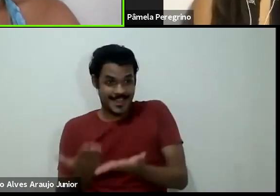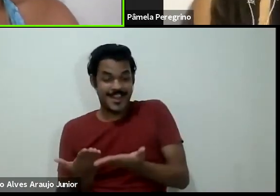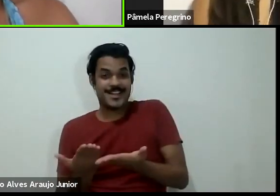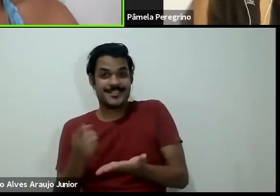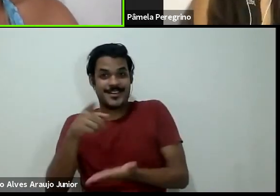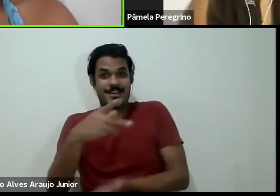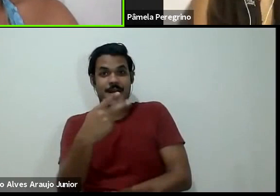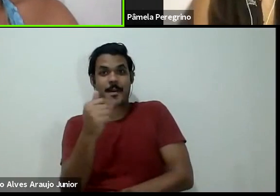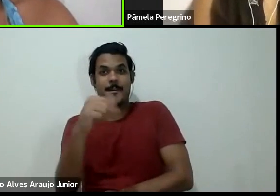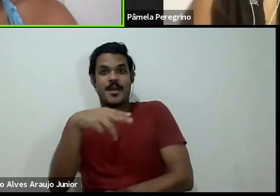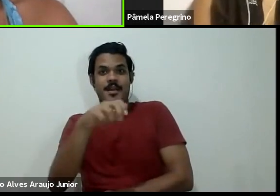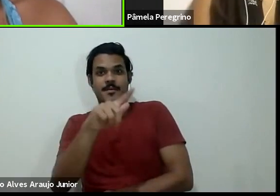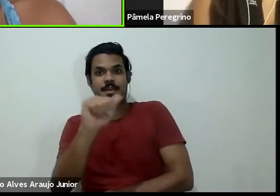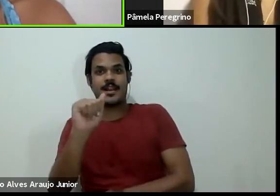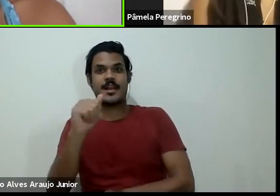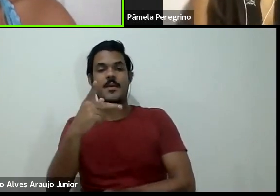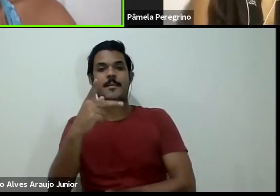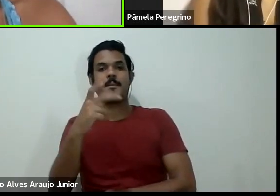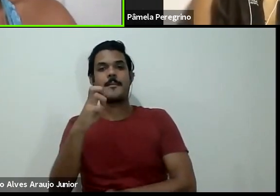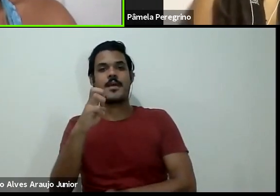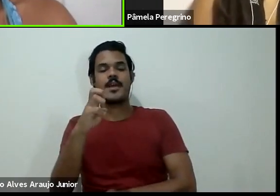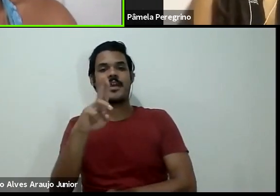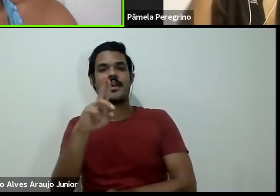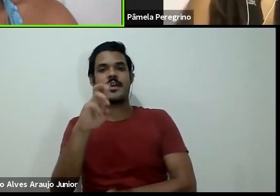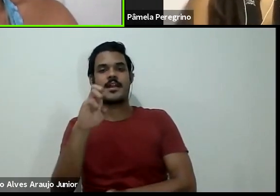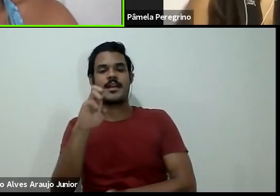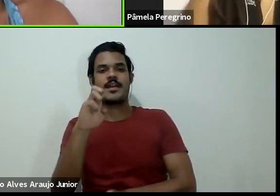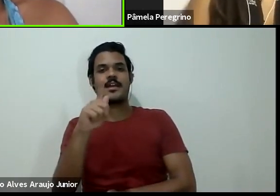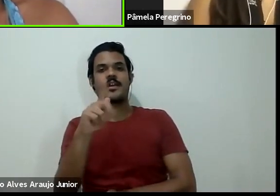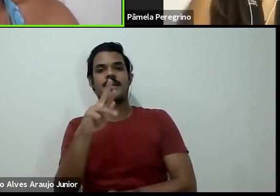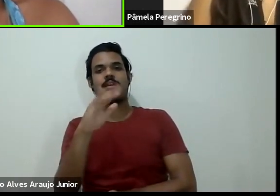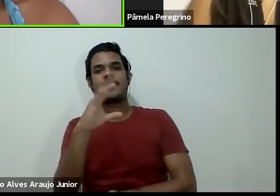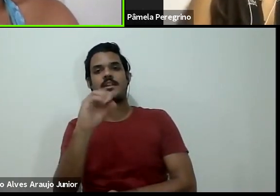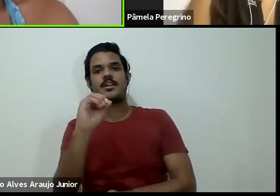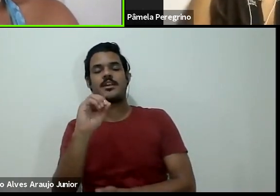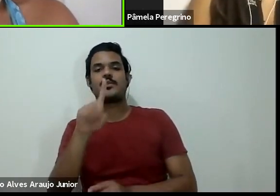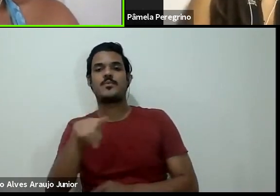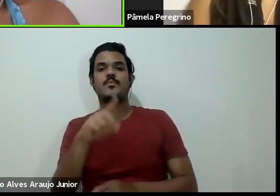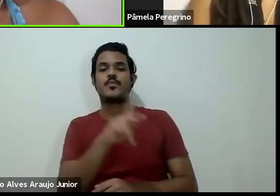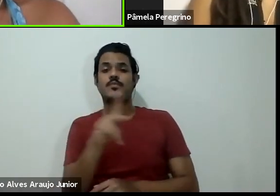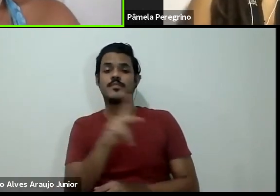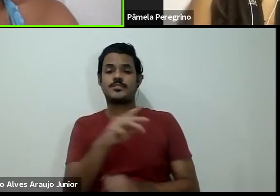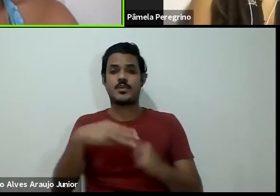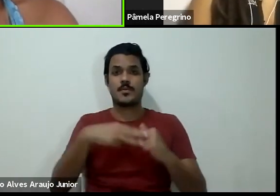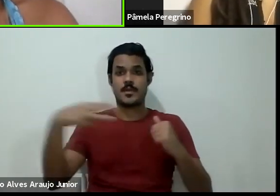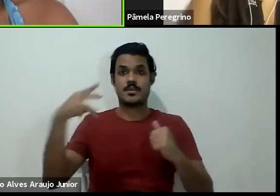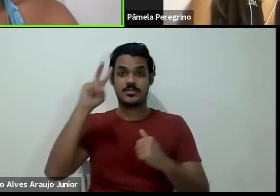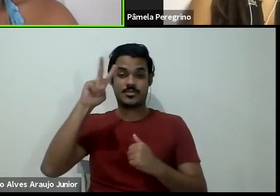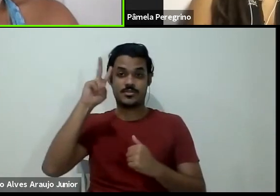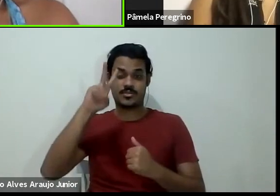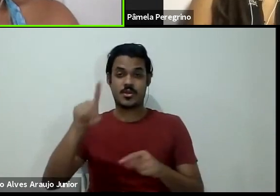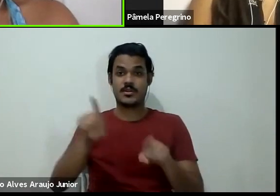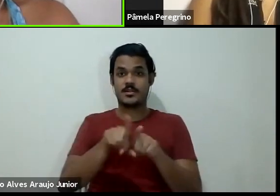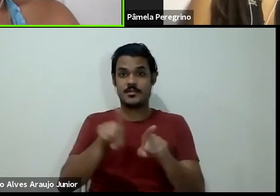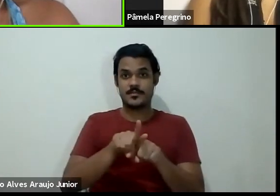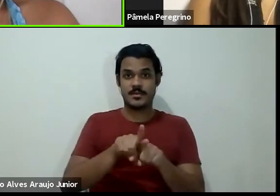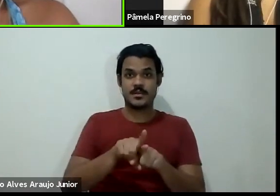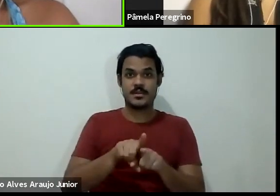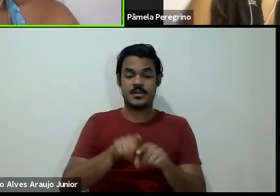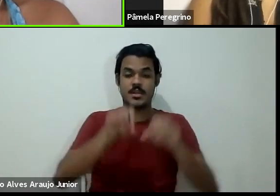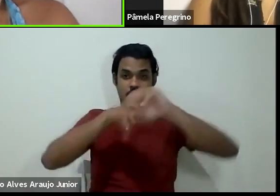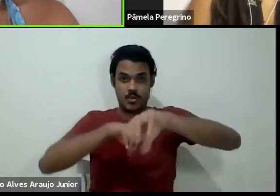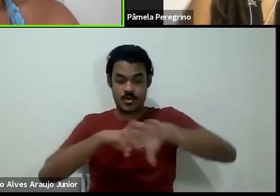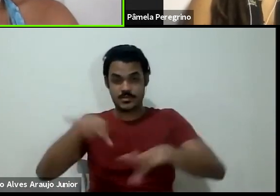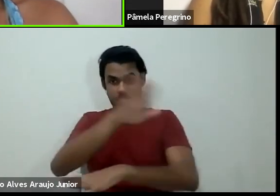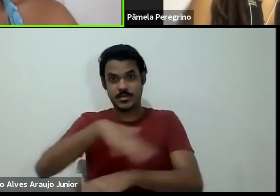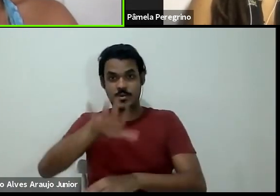Pamela Pellegrino, professora do CFA Artes, UFSB, mestre em História e em Educação, é graduada em Artes